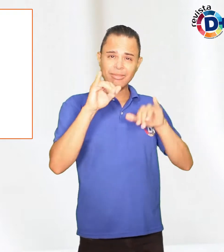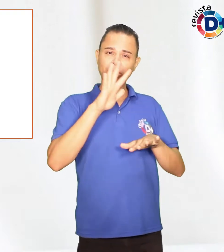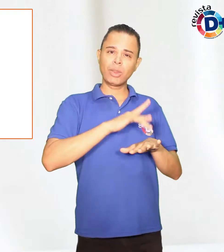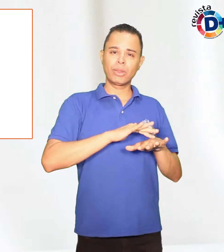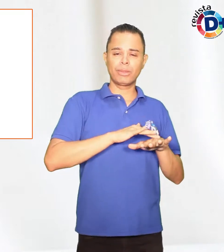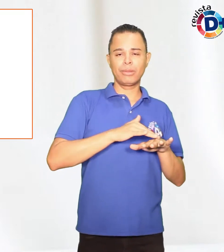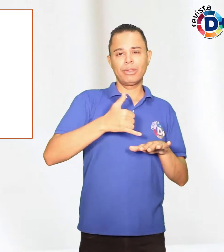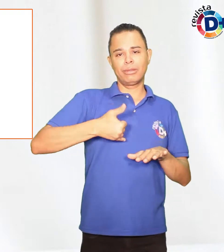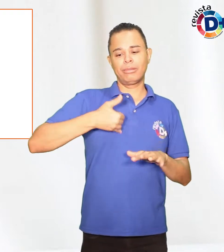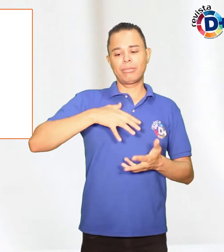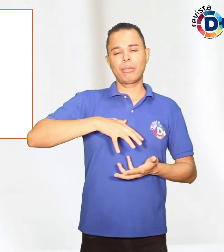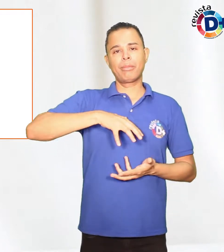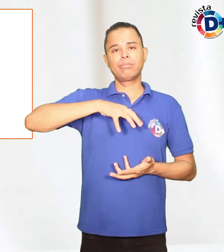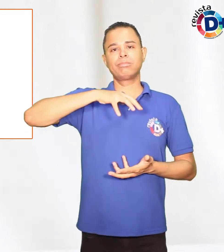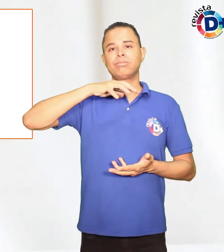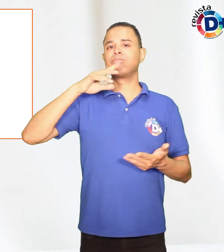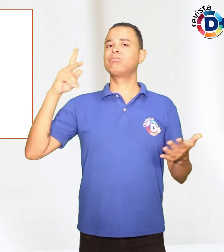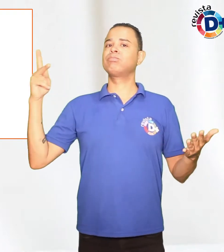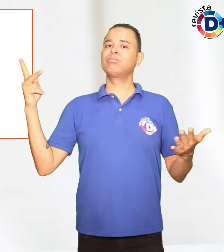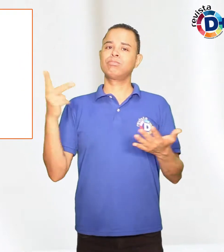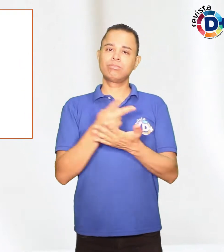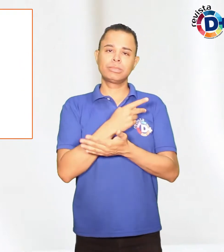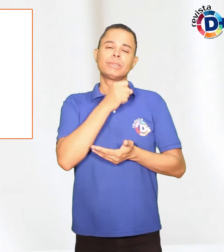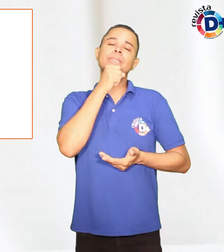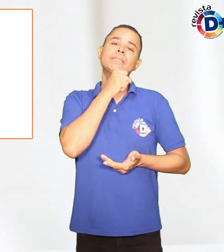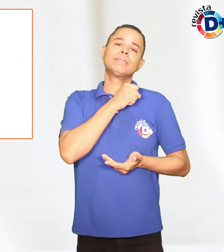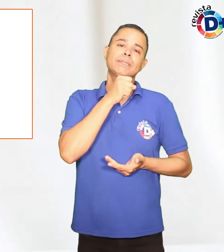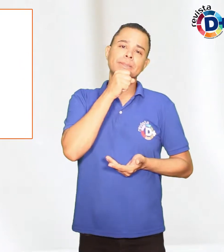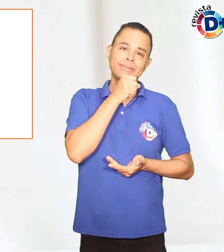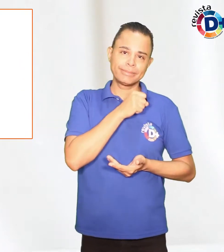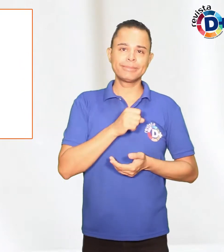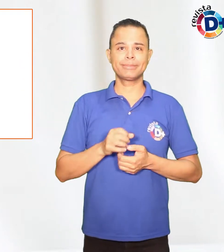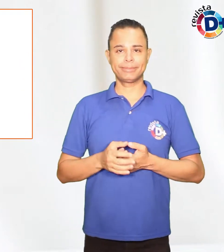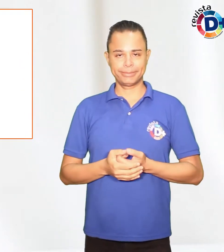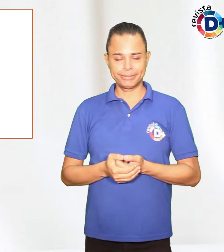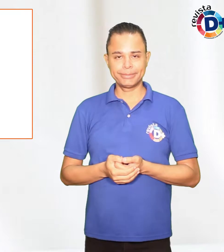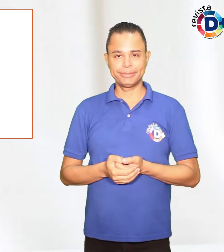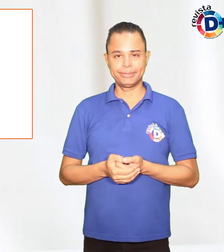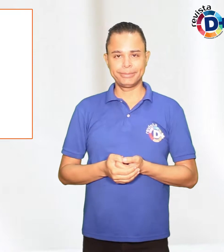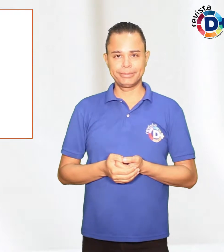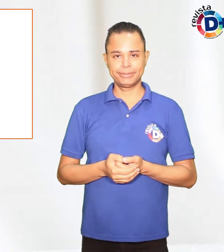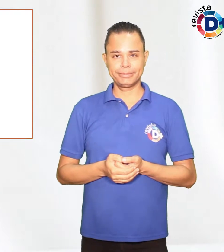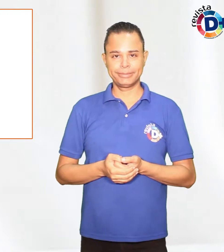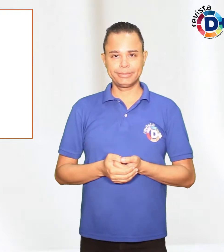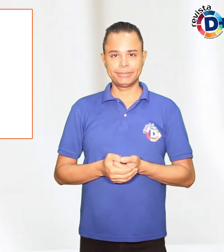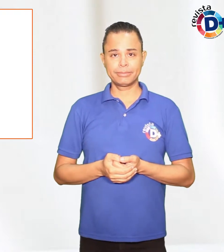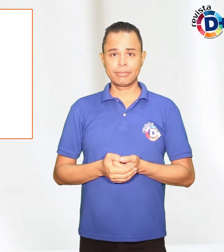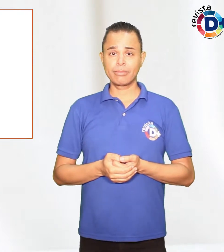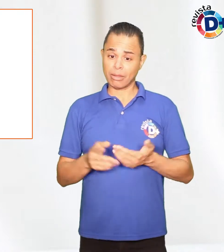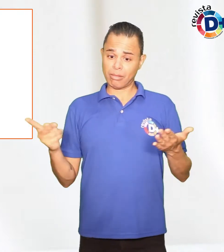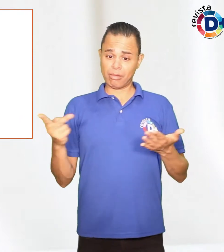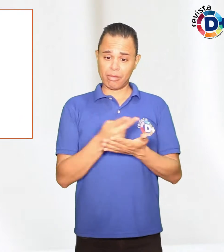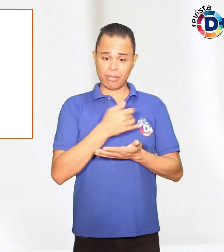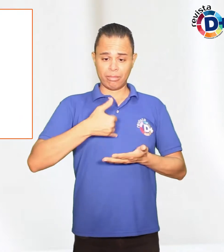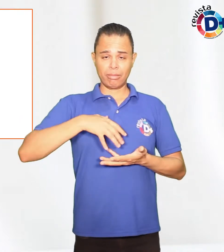minimização dos efeitos do processo de envelhecimento tais como aquisição